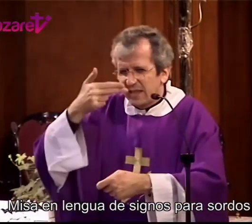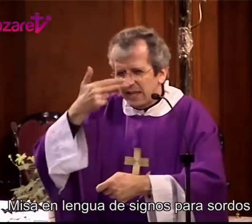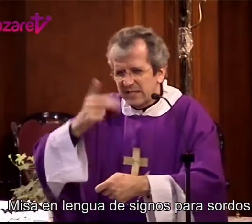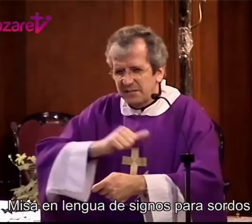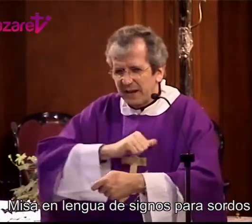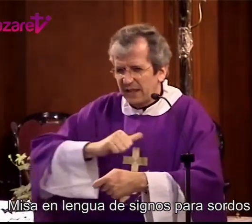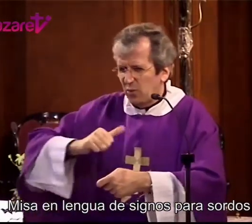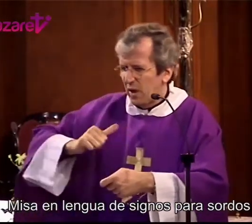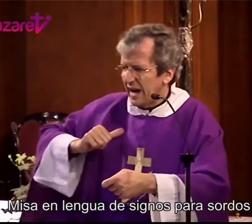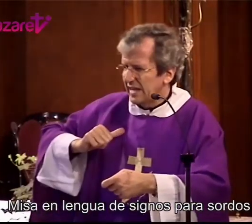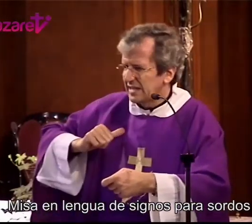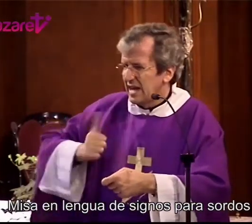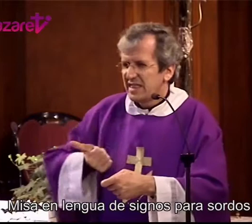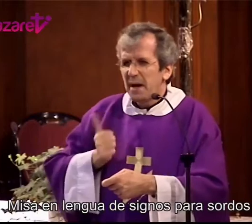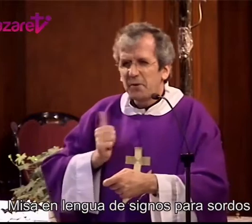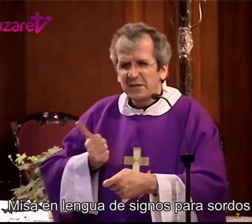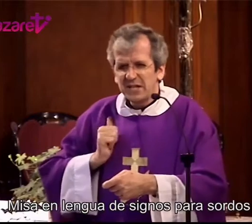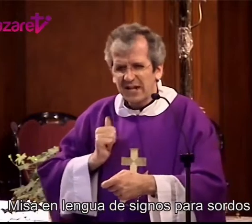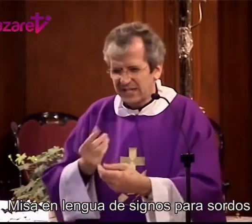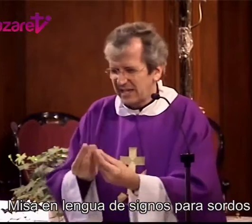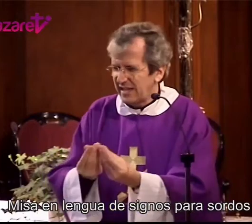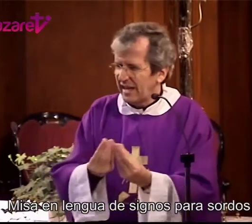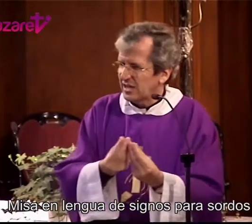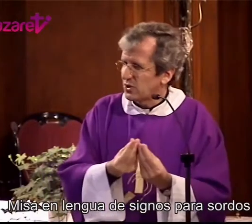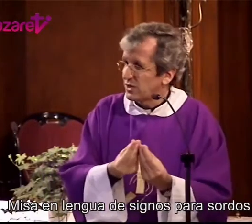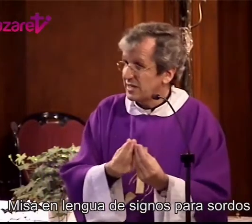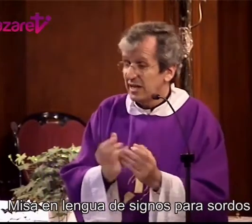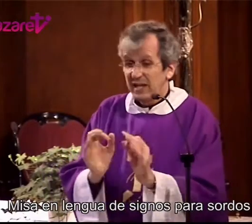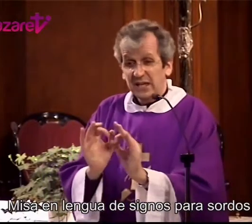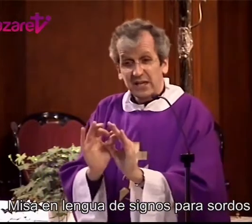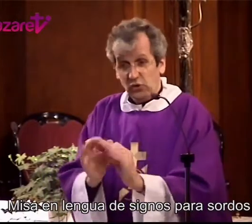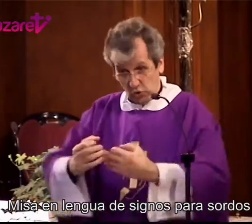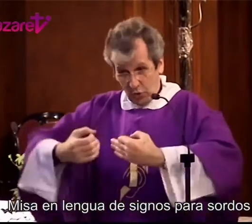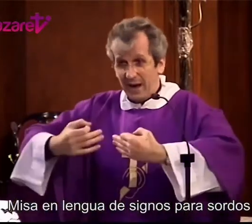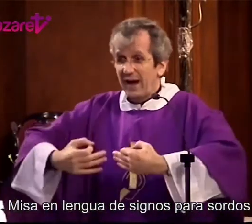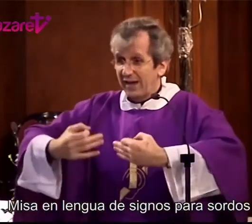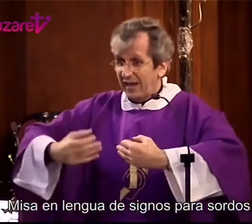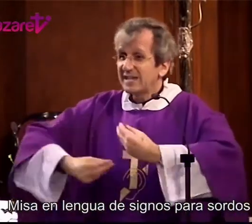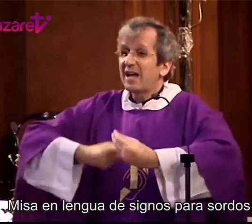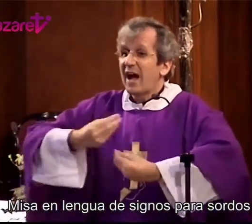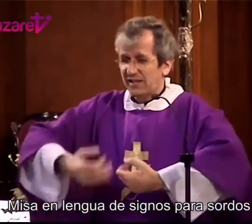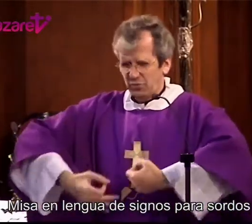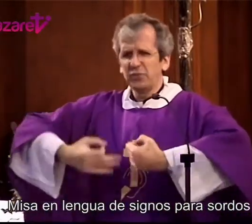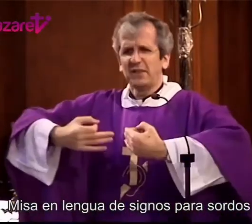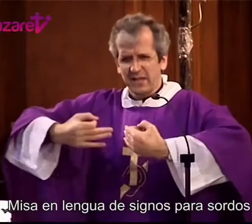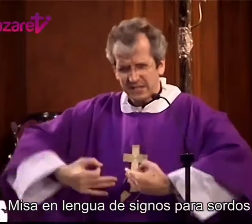intereses particulares, de aprovecharse de las cosas, y toma esa actitud de